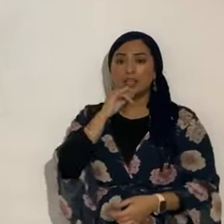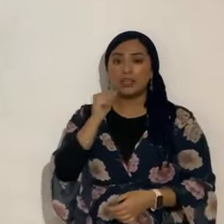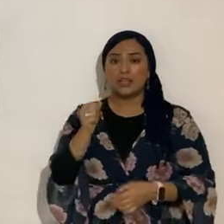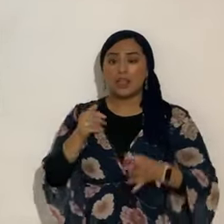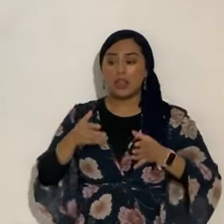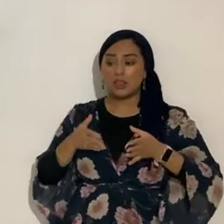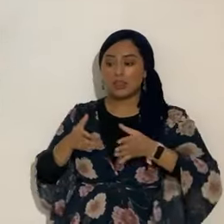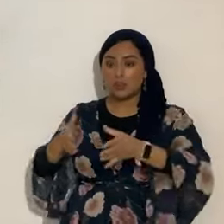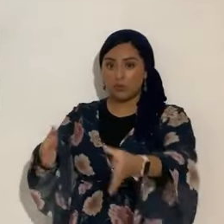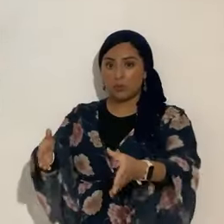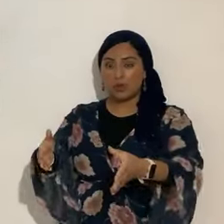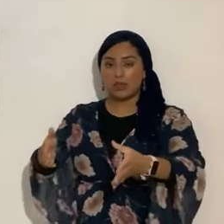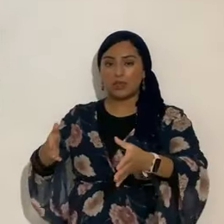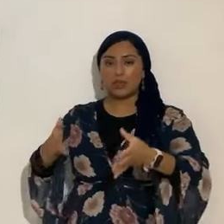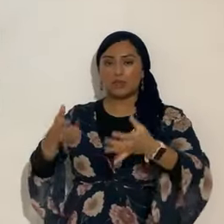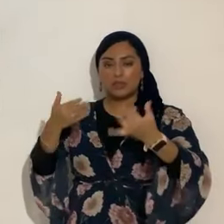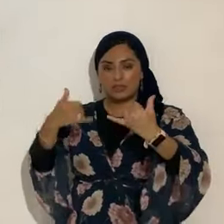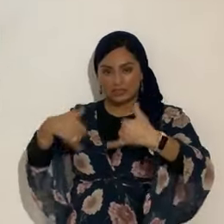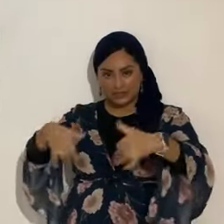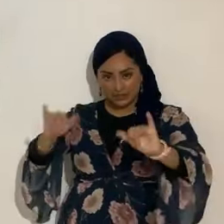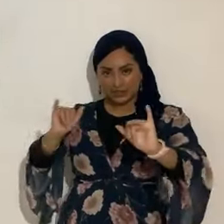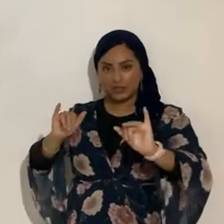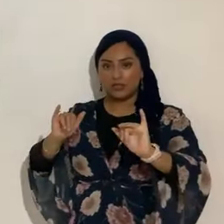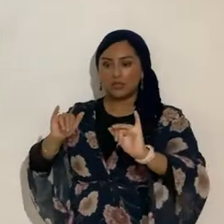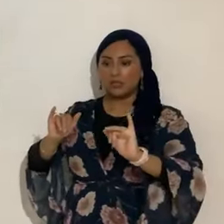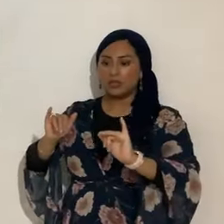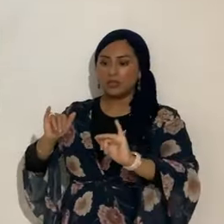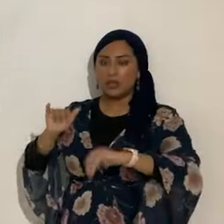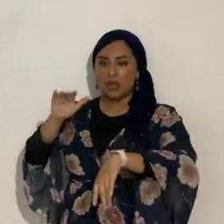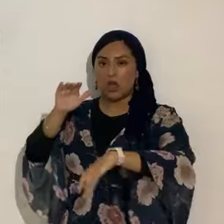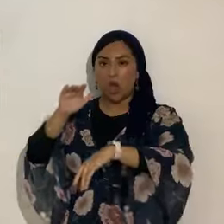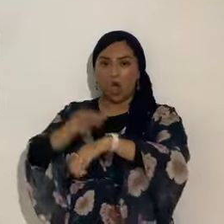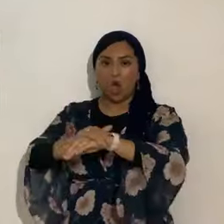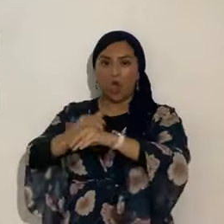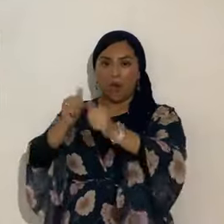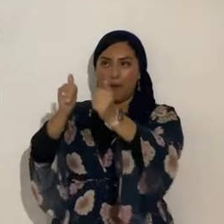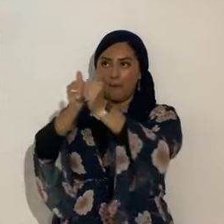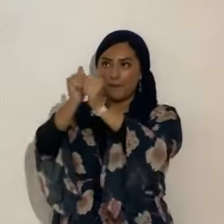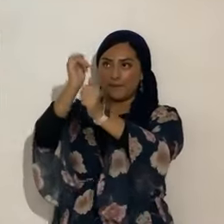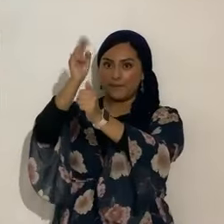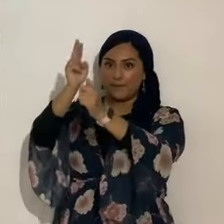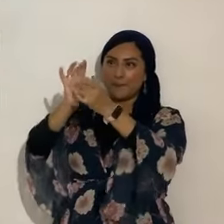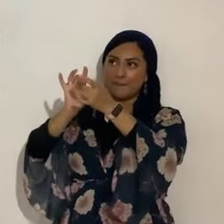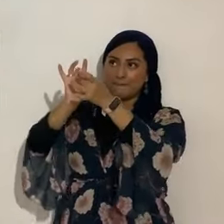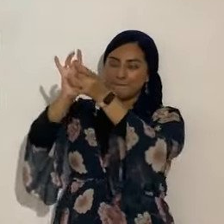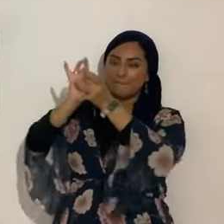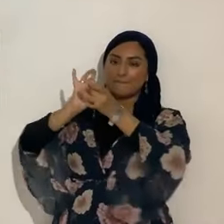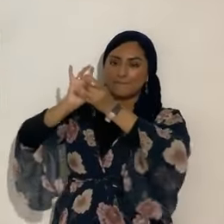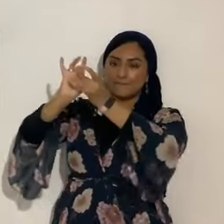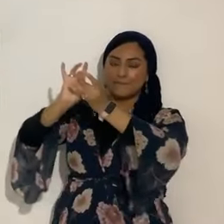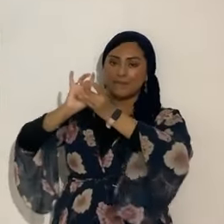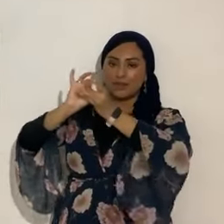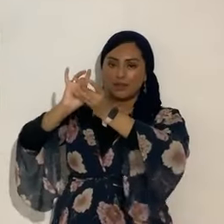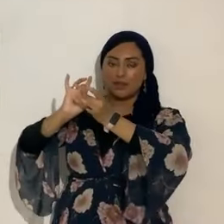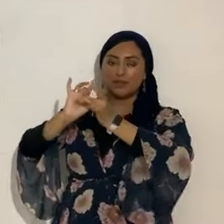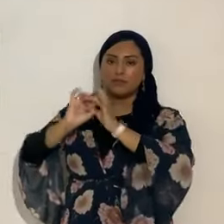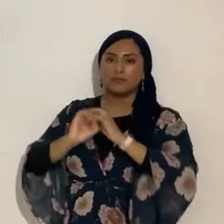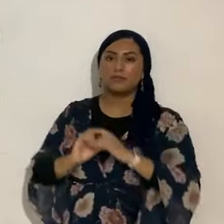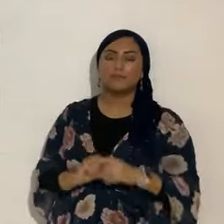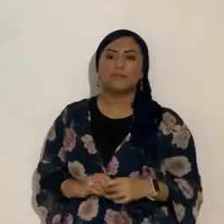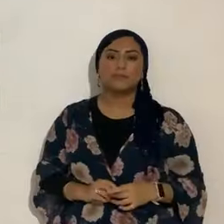parte que aún se mantiene en contacto con el Eterno. El espíritu es